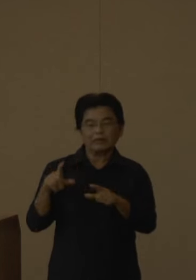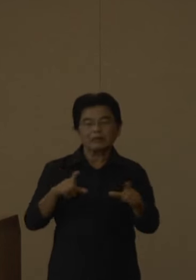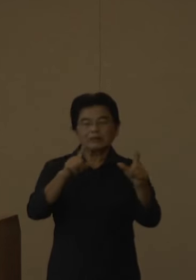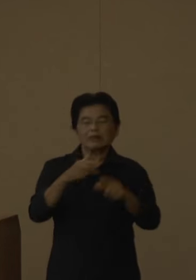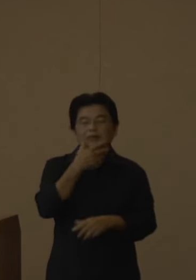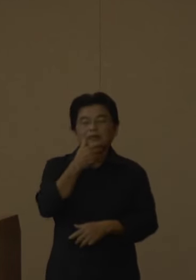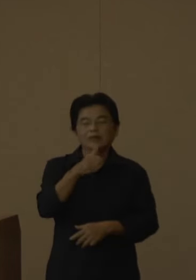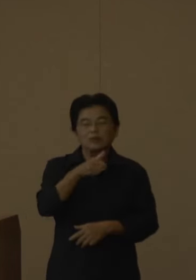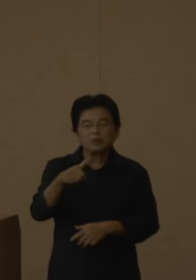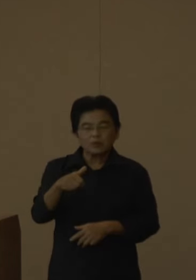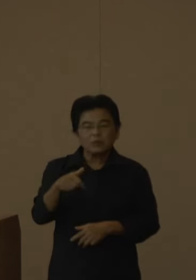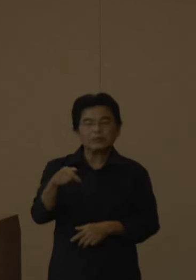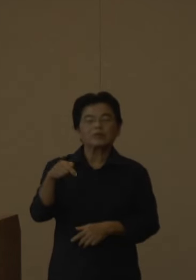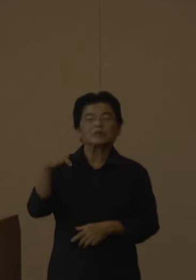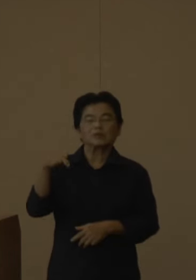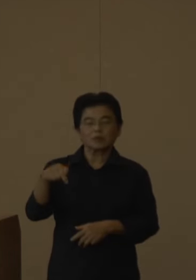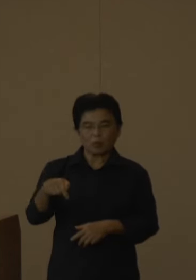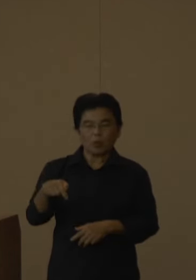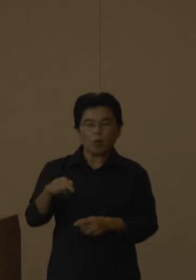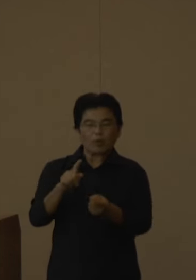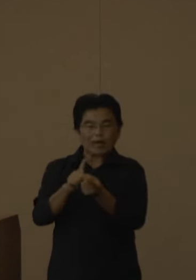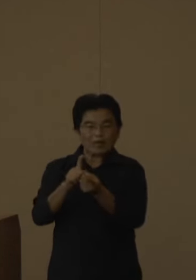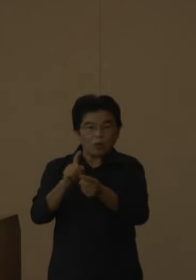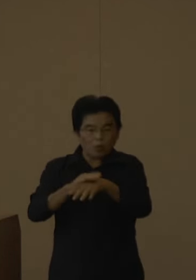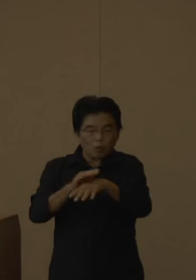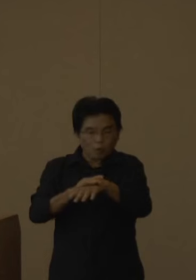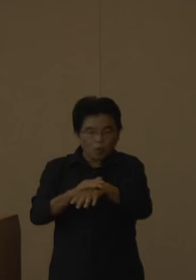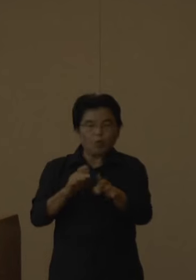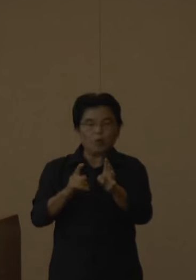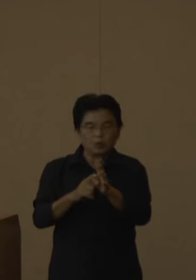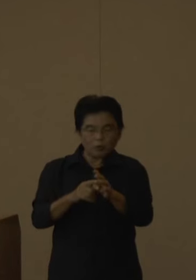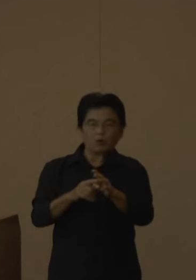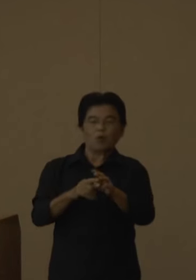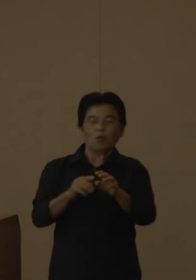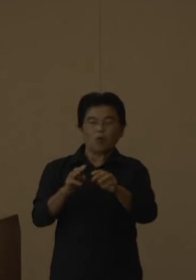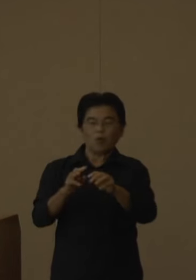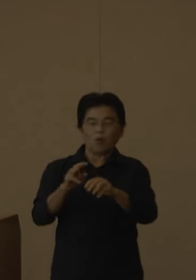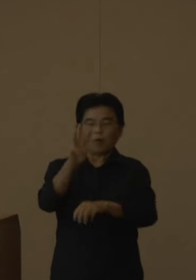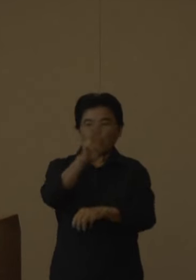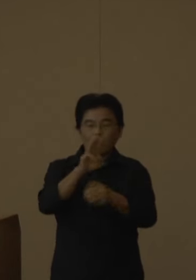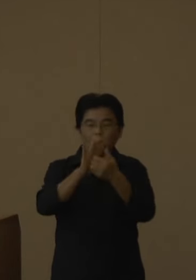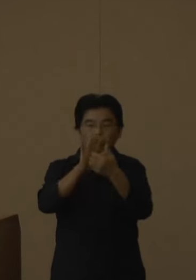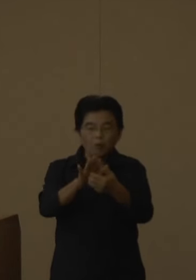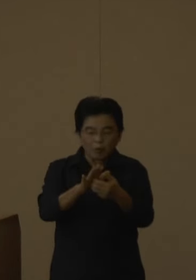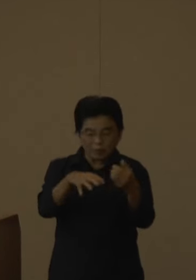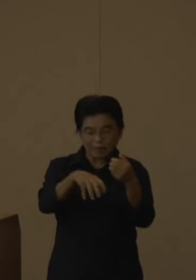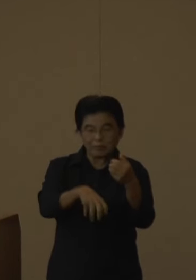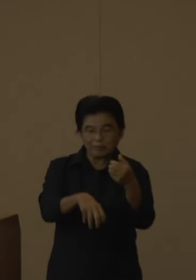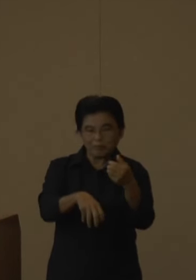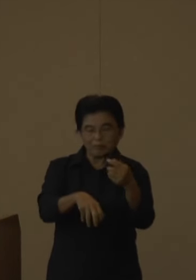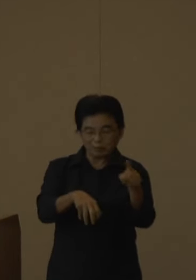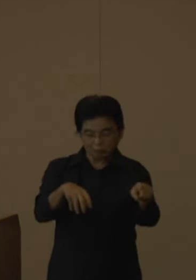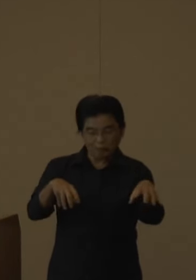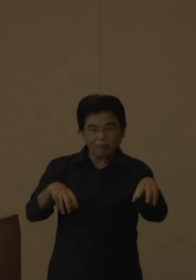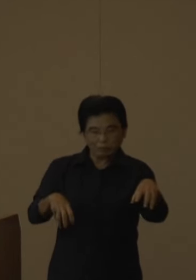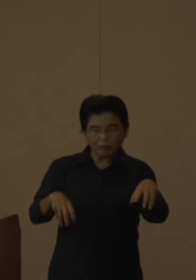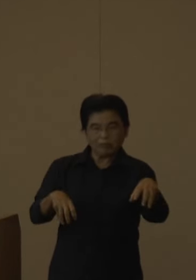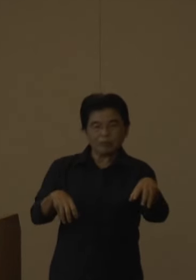祉部のその対応と、それから防災危機管理課の対応に少し取り組み